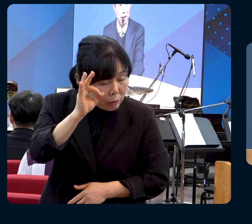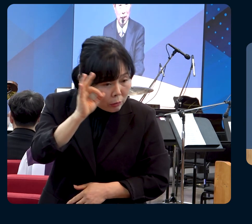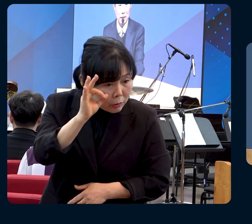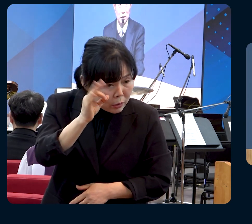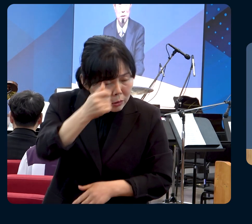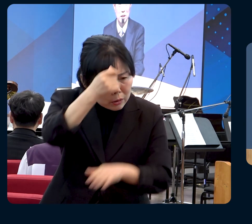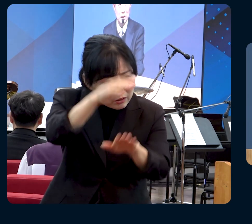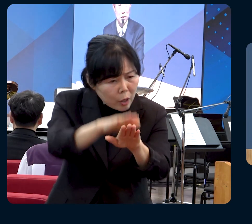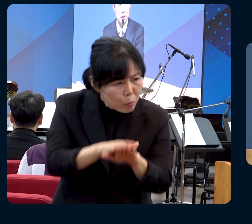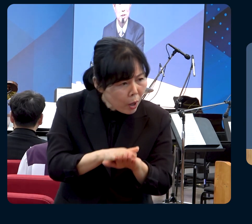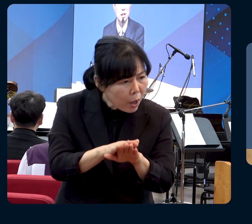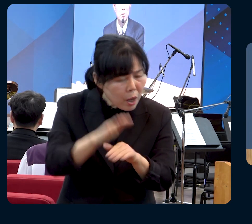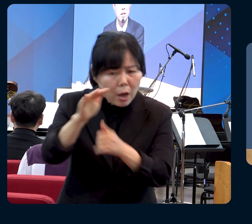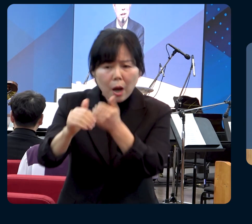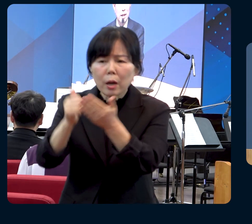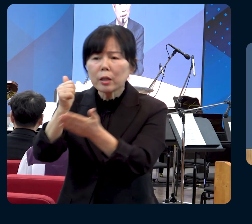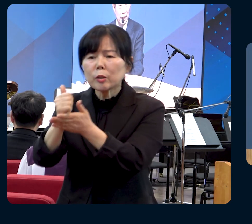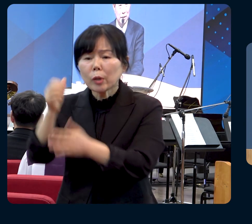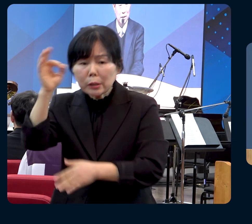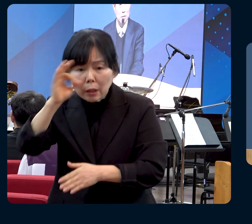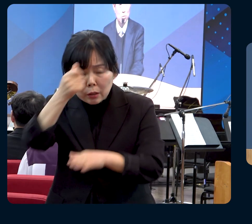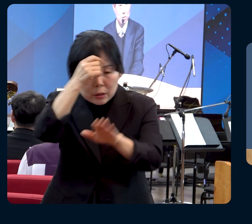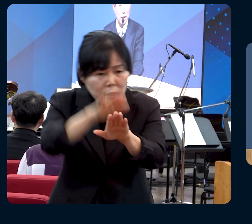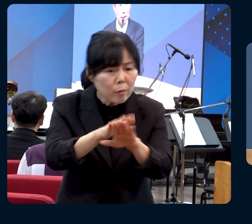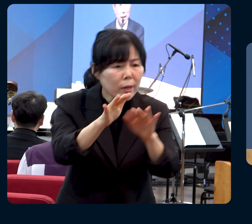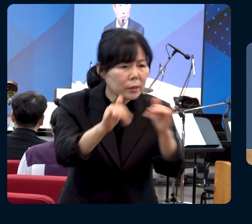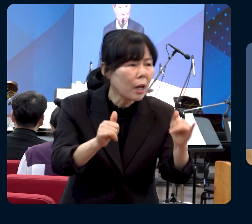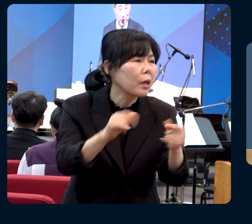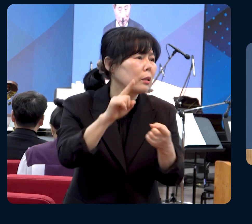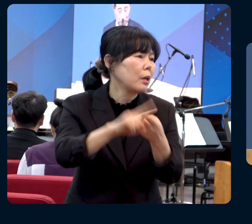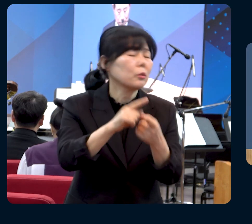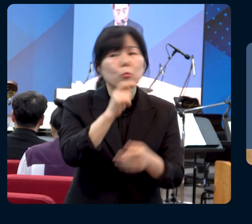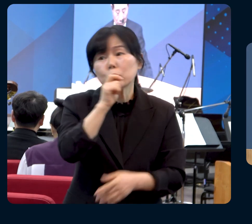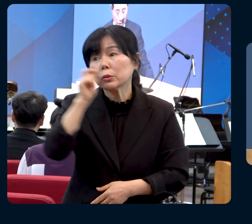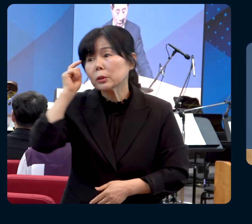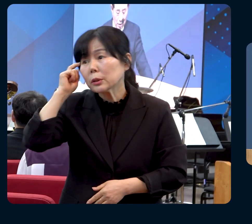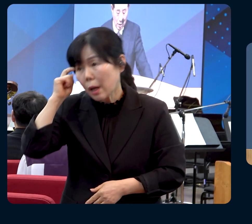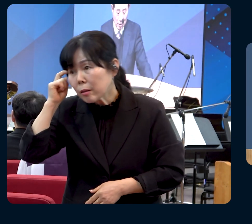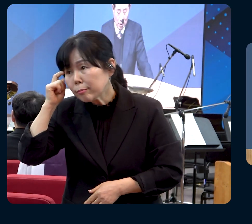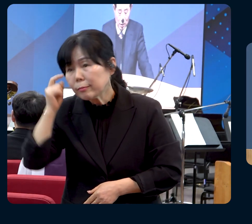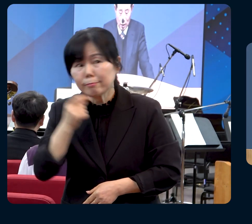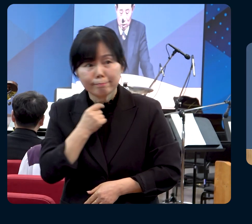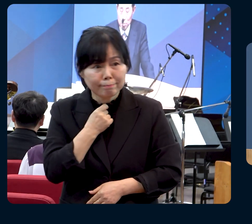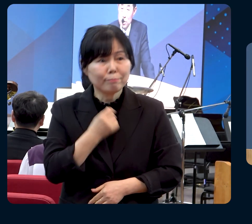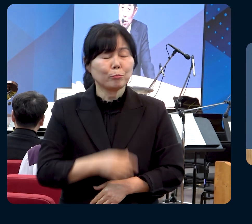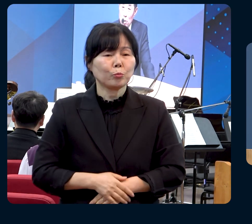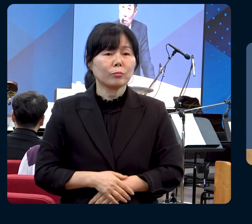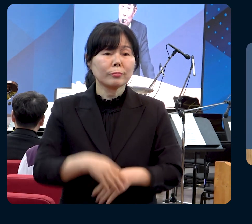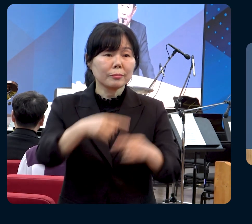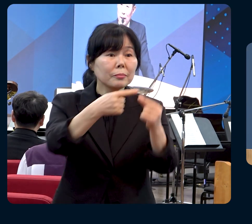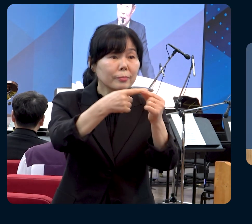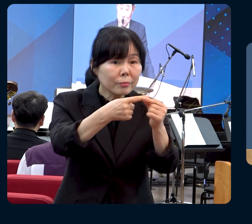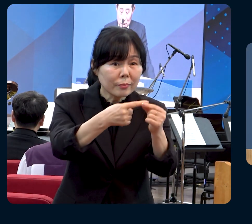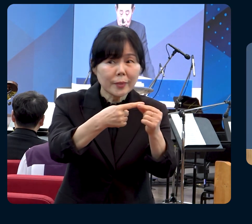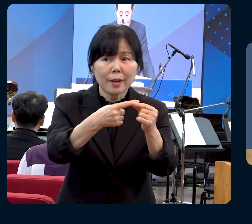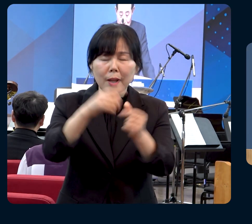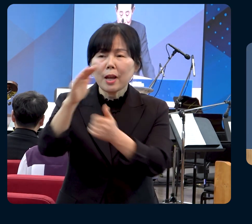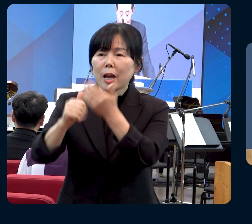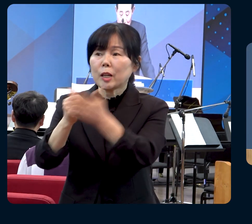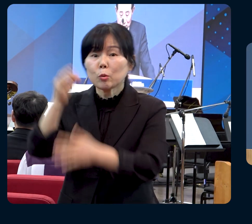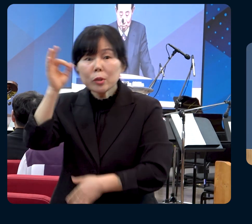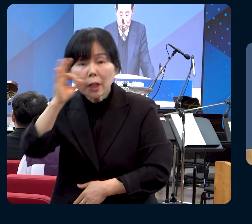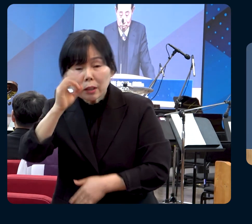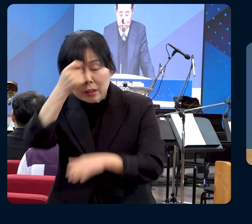예배, 하나님이 찾으시는 예배자에 대한 묵상을 하게 됩니다. 첫 번째로 하나님이